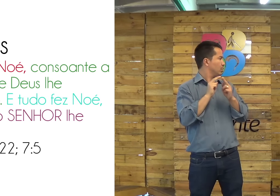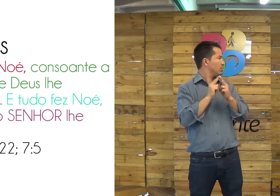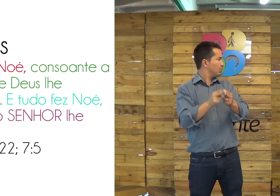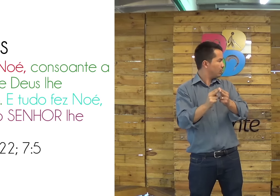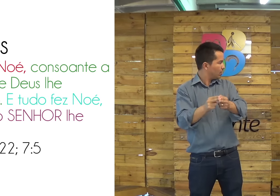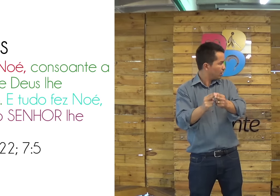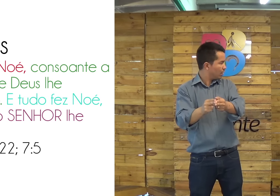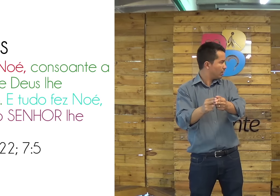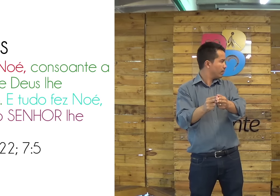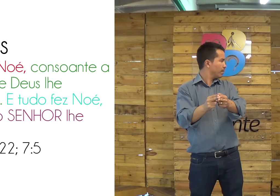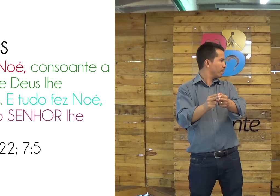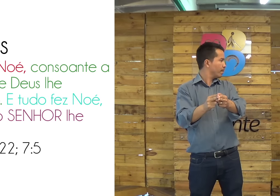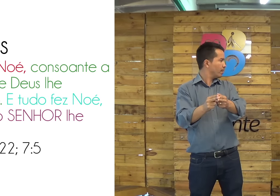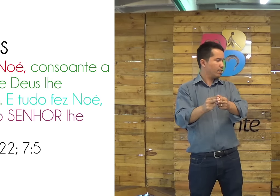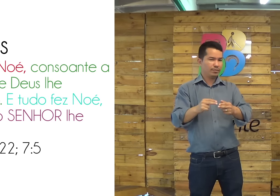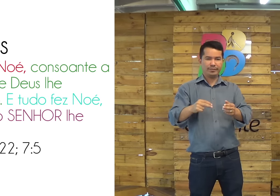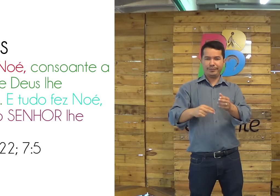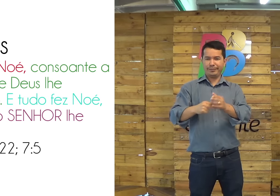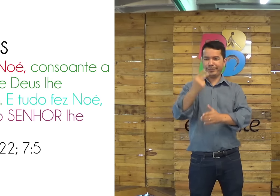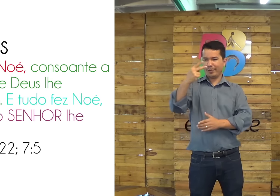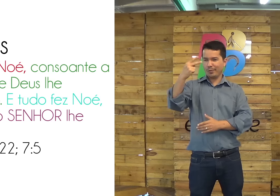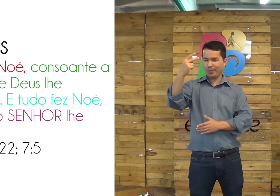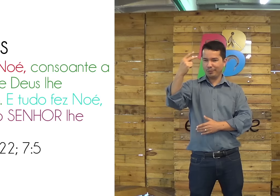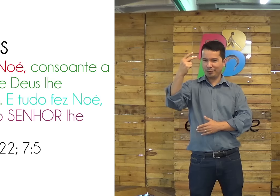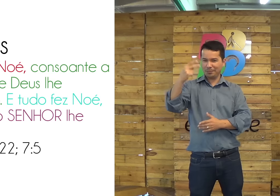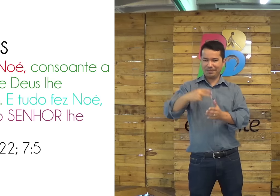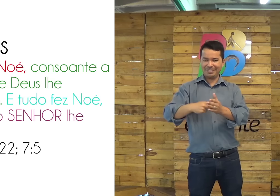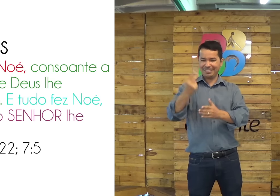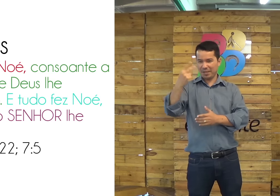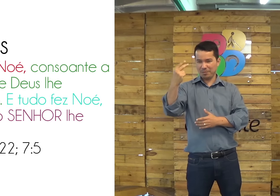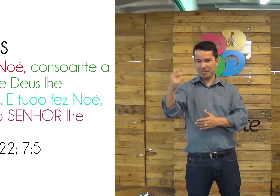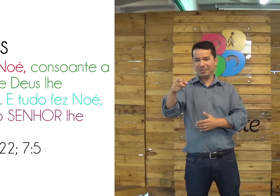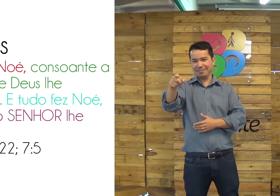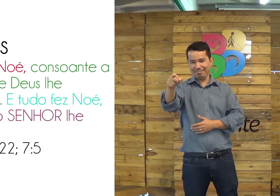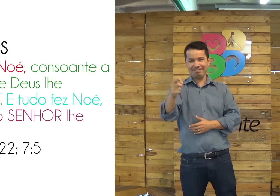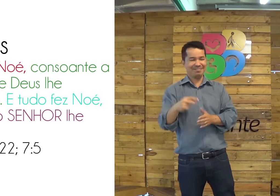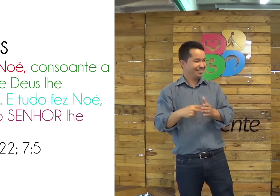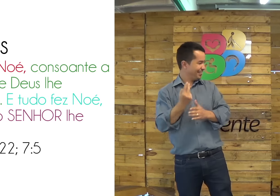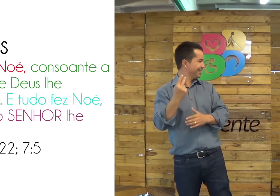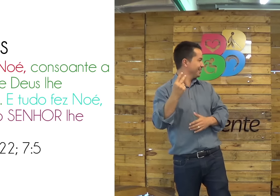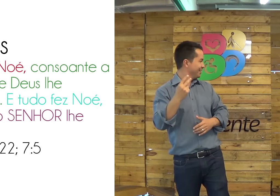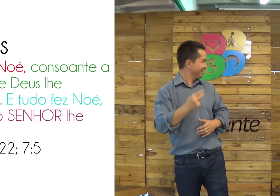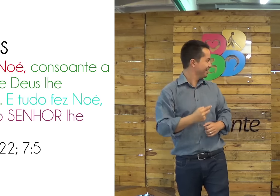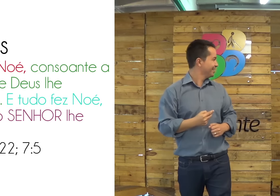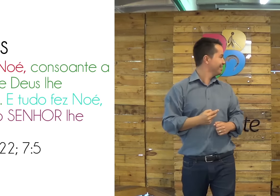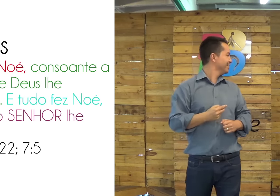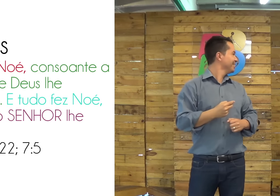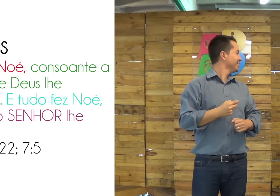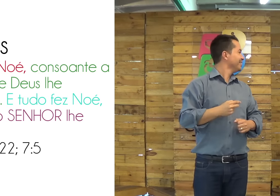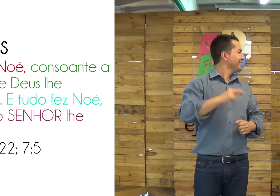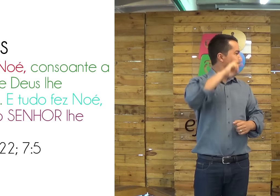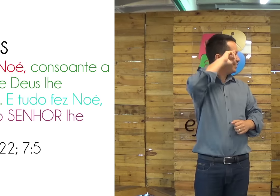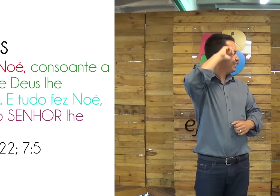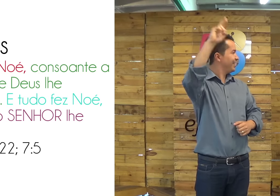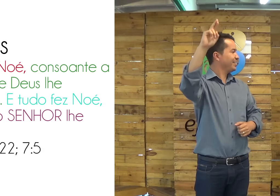Noé Segundo o Senhor lhe ordenara o senhor